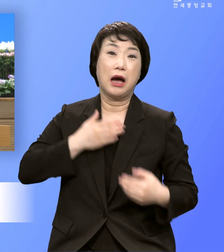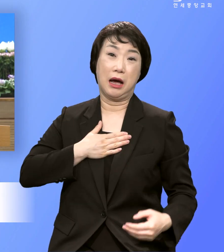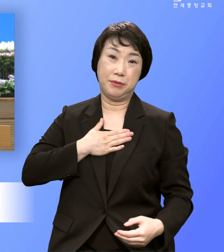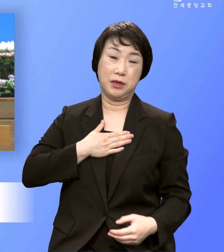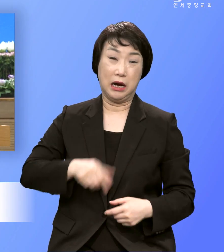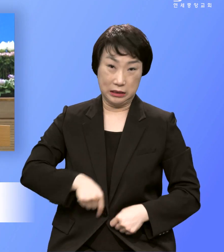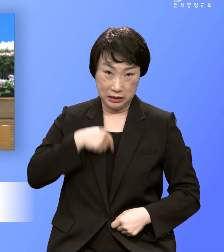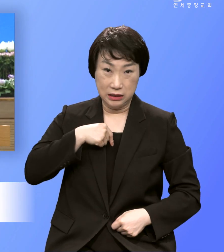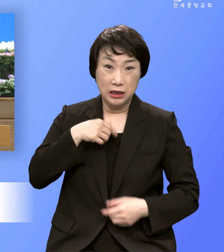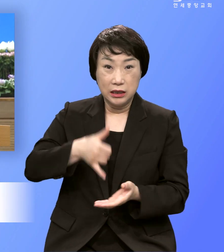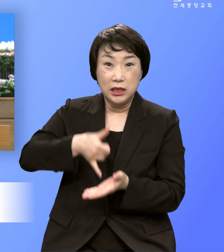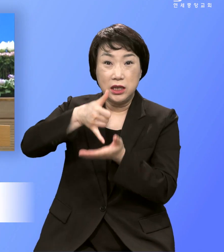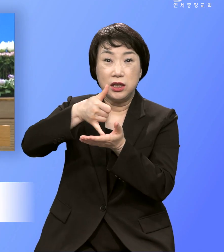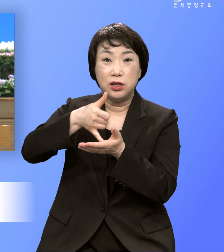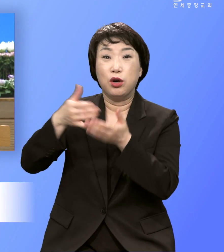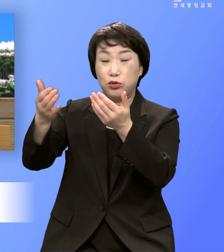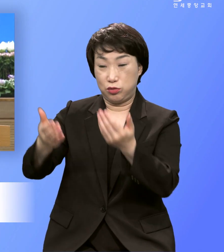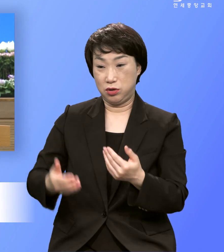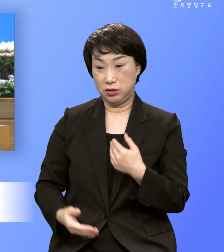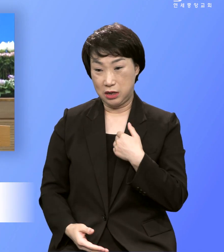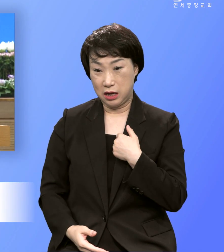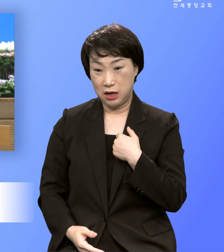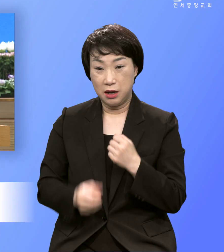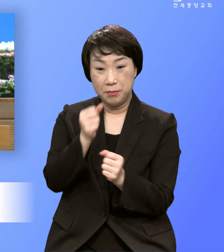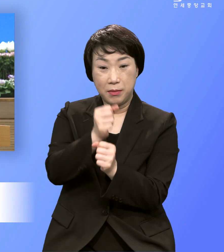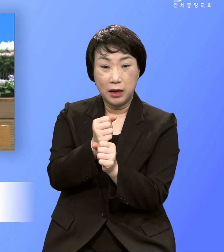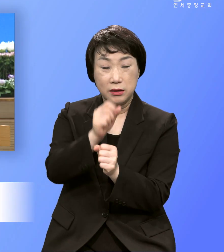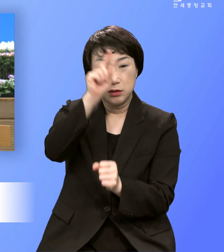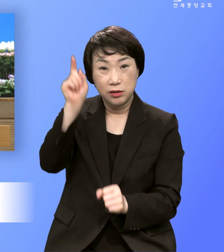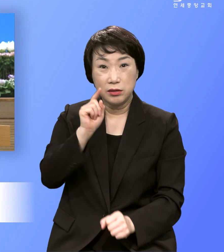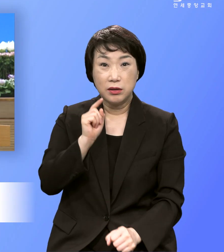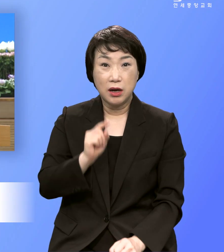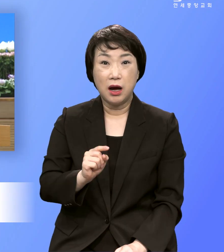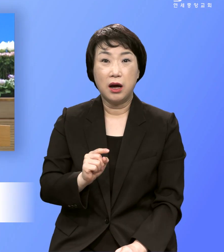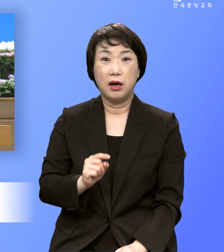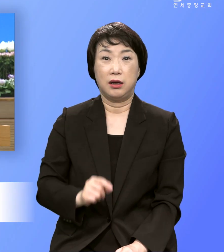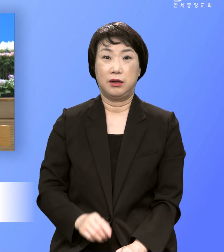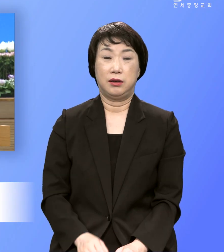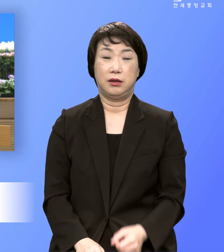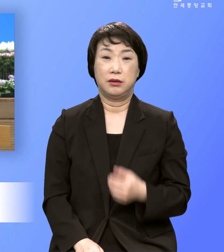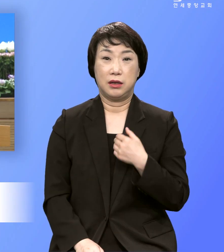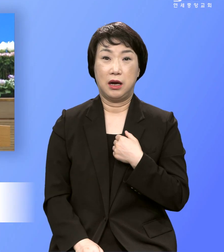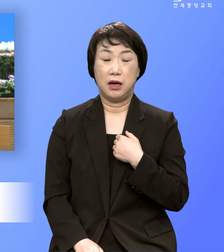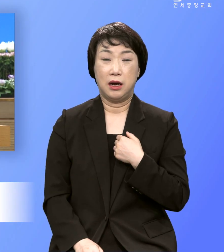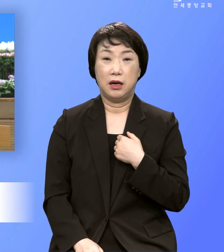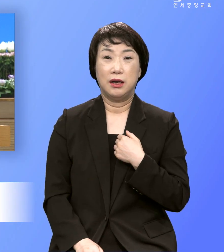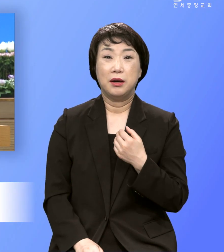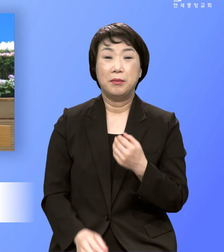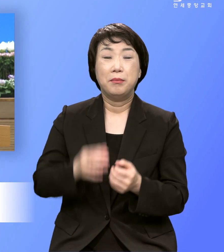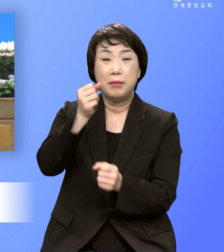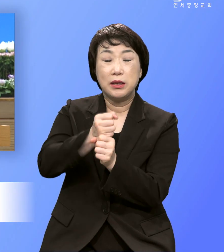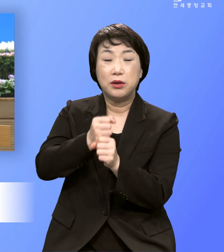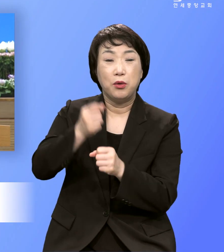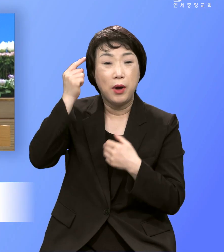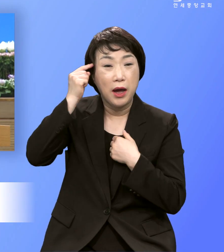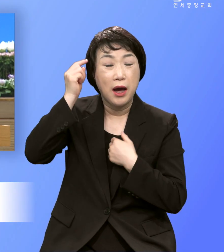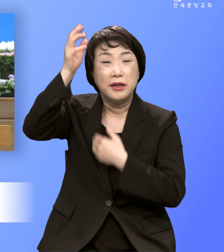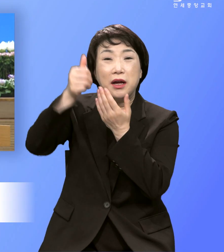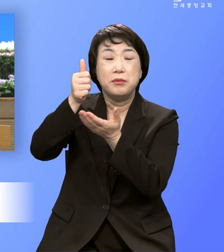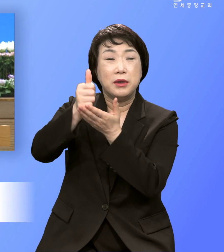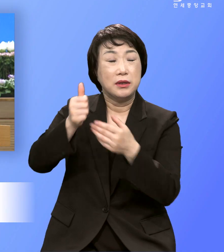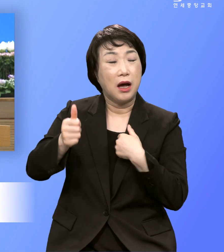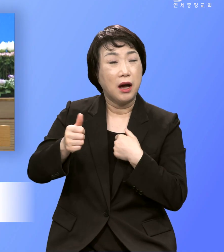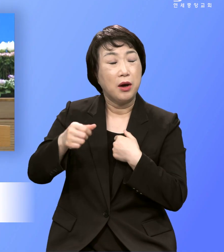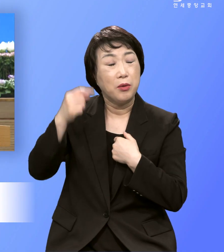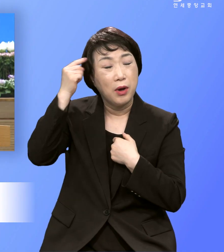지정의라는 인격을 주어서 만드셨을까? 하나님이 왜 만들었는가를 네가